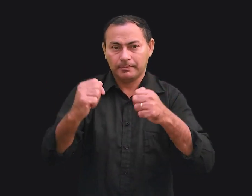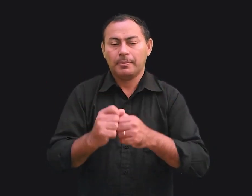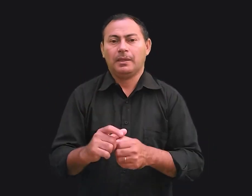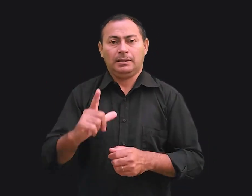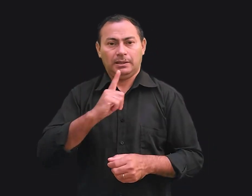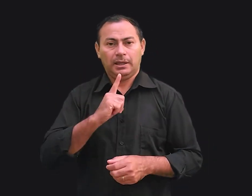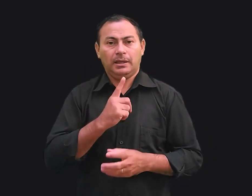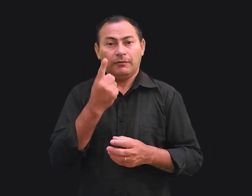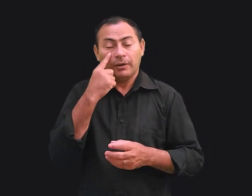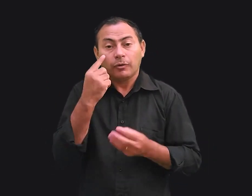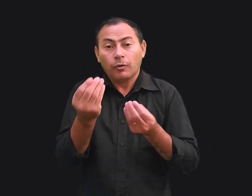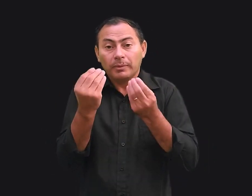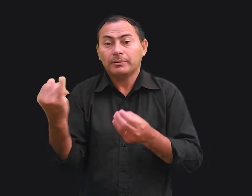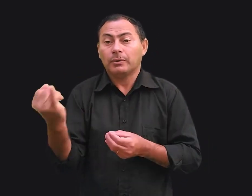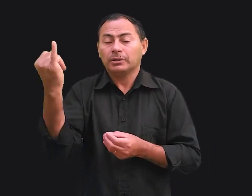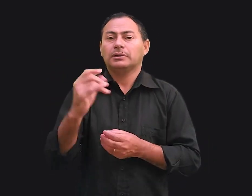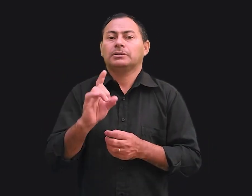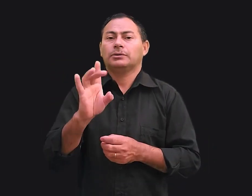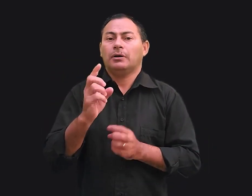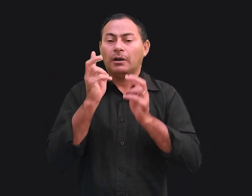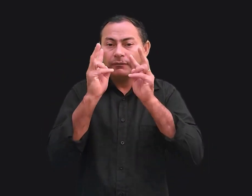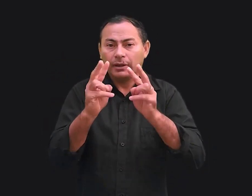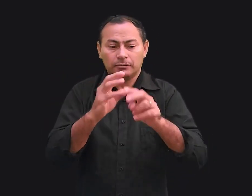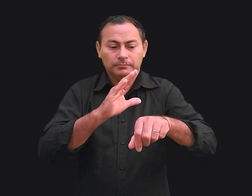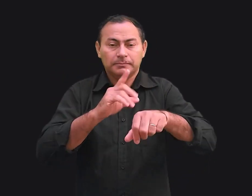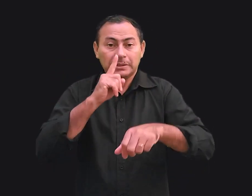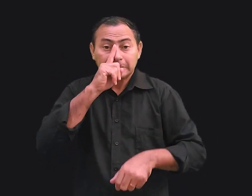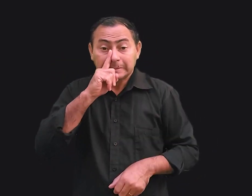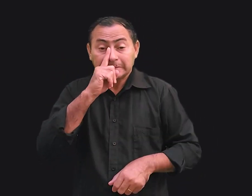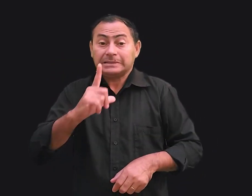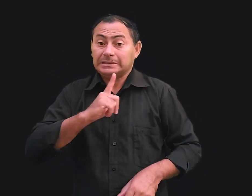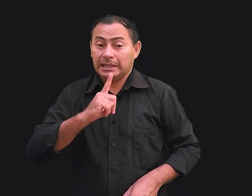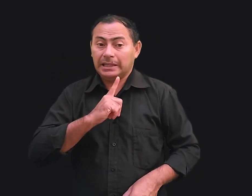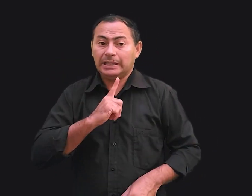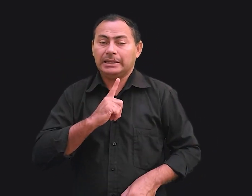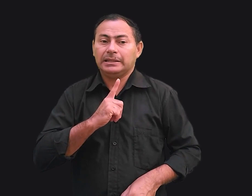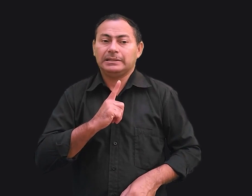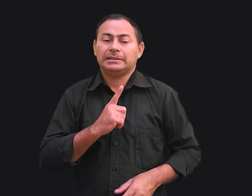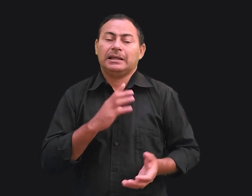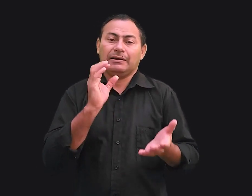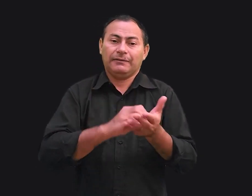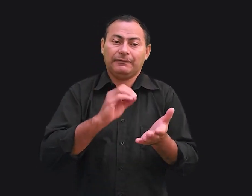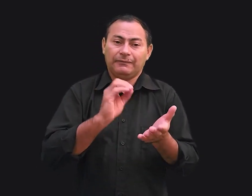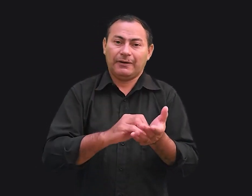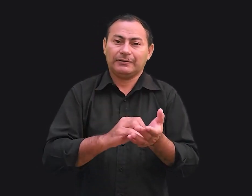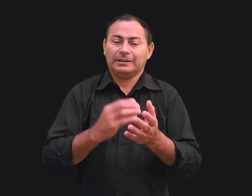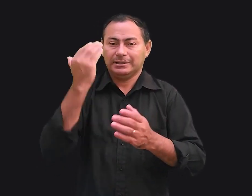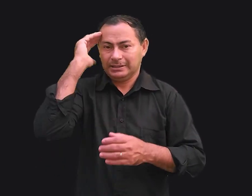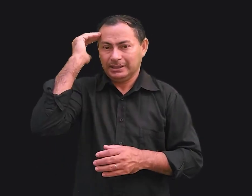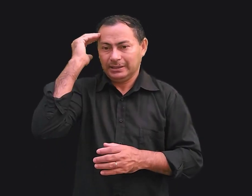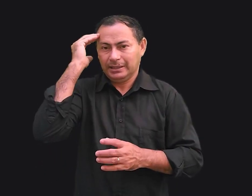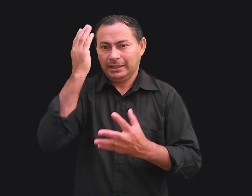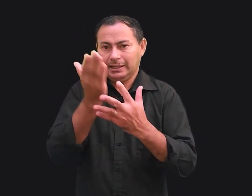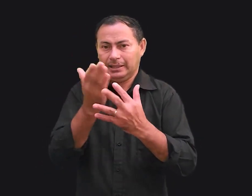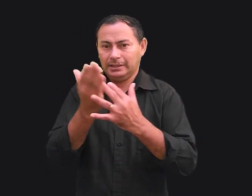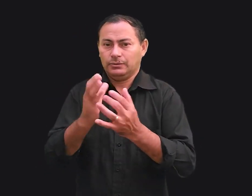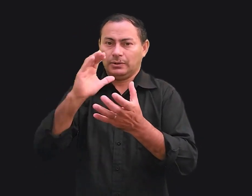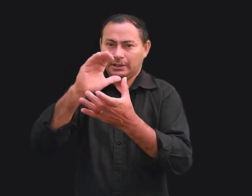Para ver como isso é importante, basta constatar os perigos que acarretam a inexistência desse entendimento entre o casal. Um